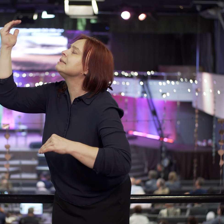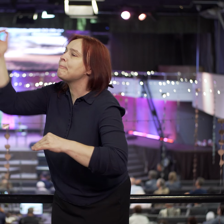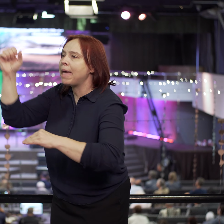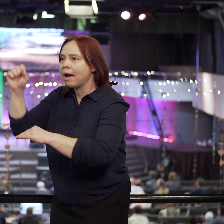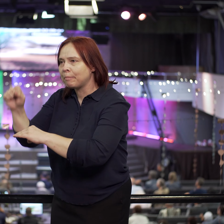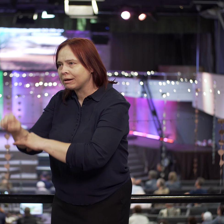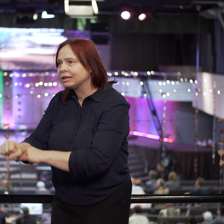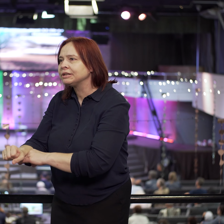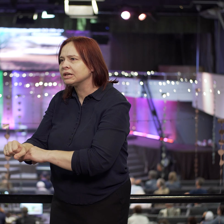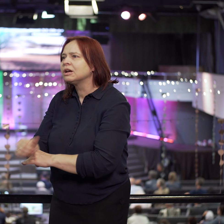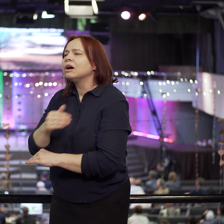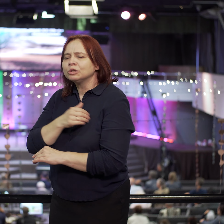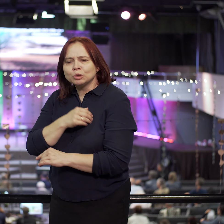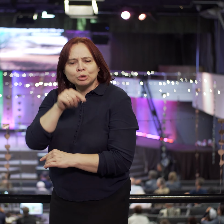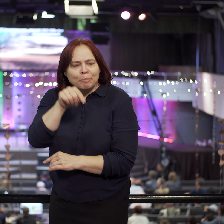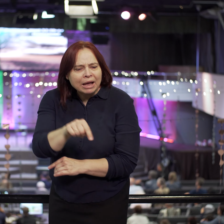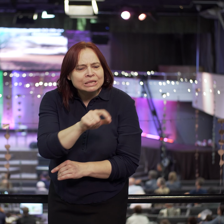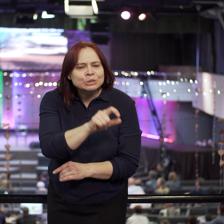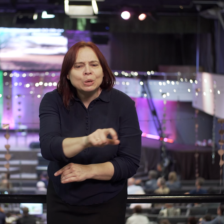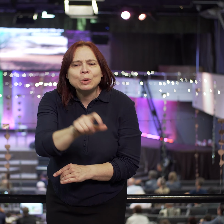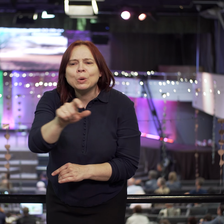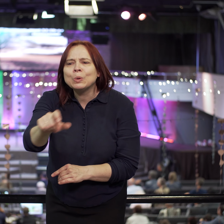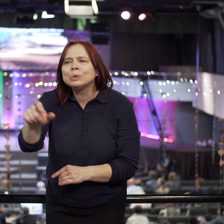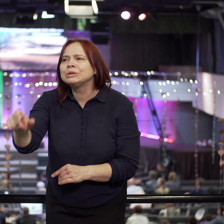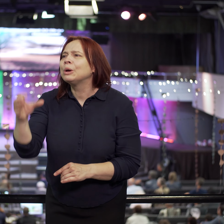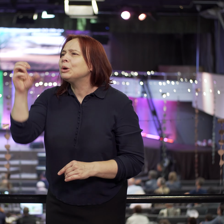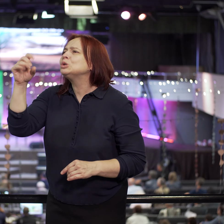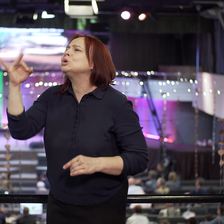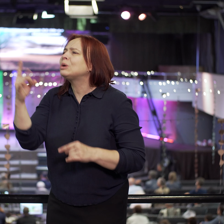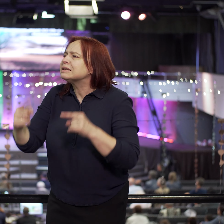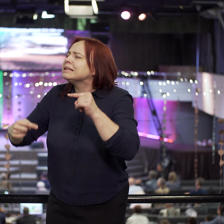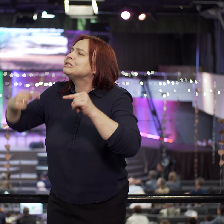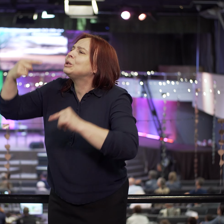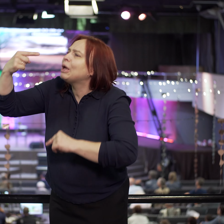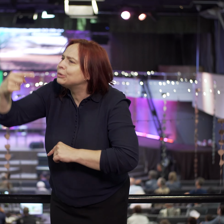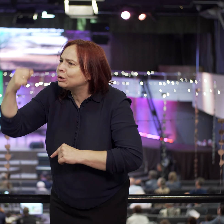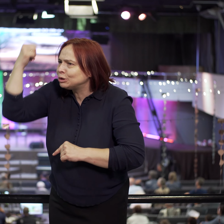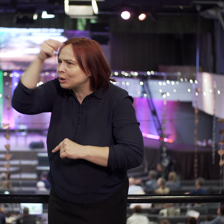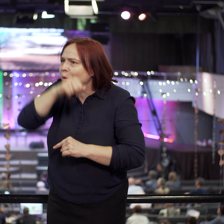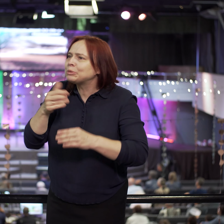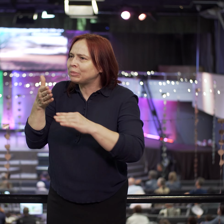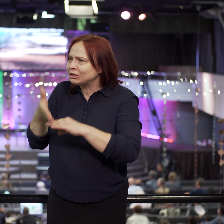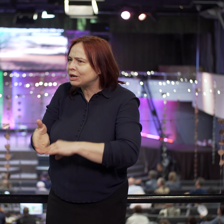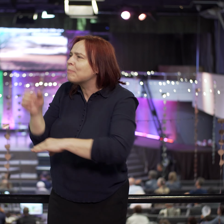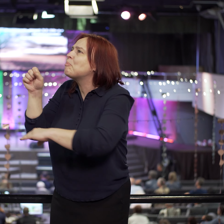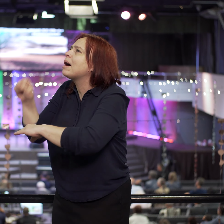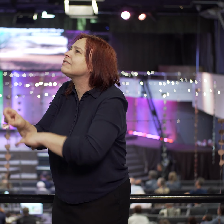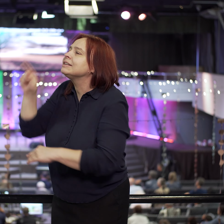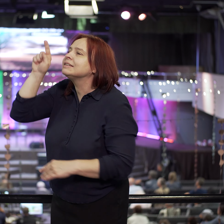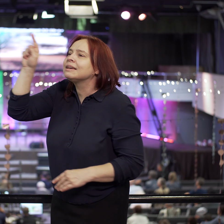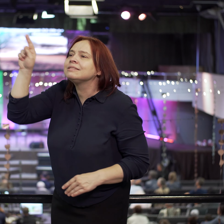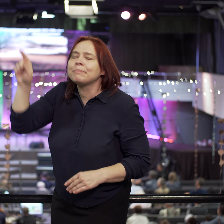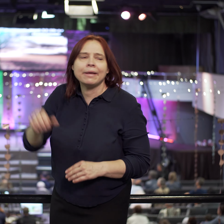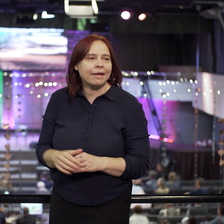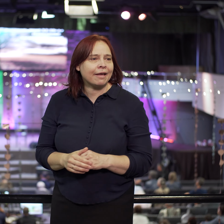хочу, чтобы эти люди, они еще раз в следующем году пришли поклониться тебе.